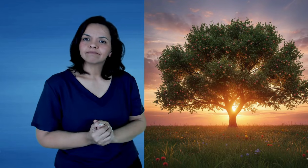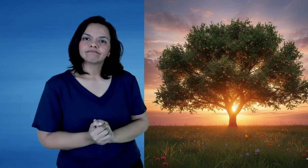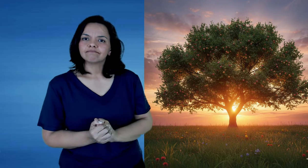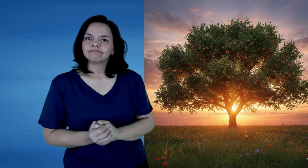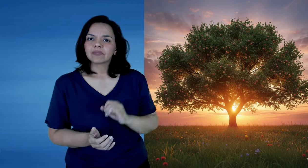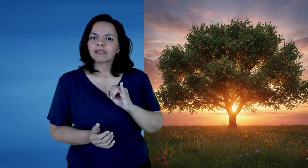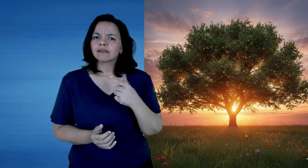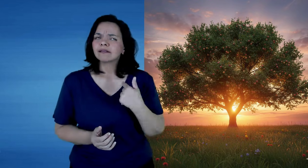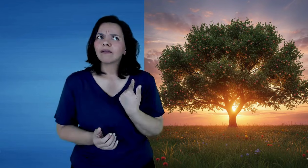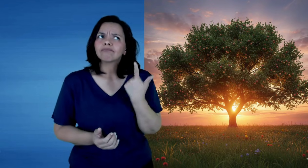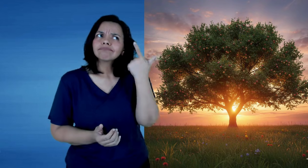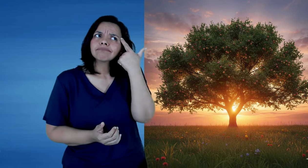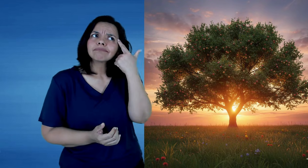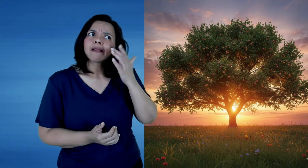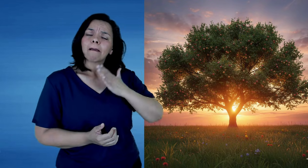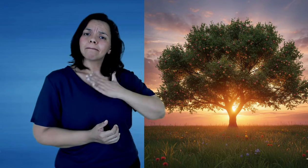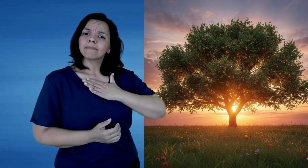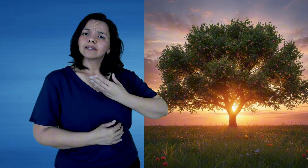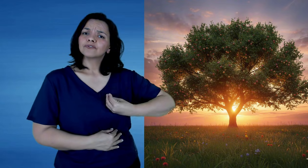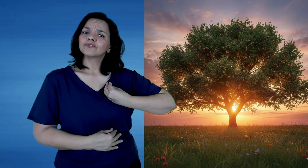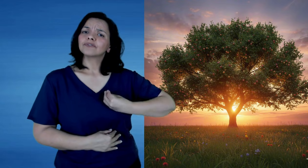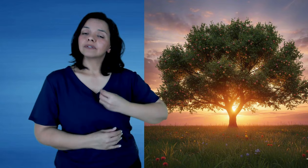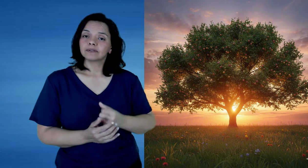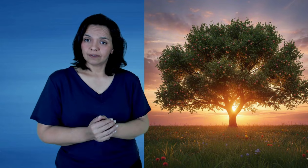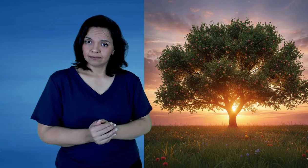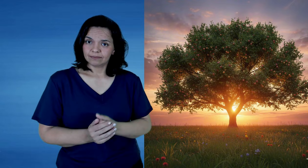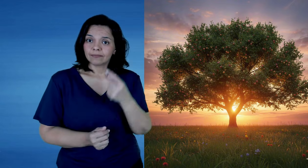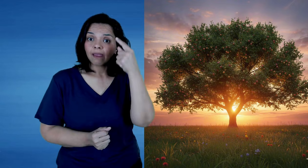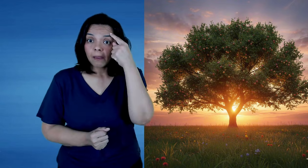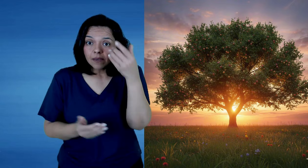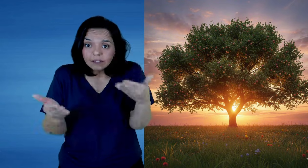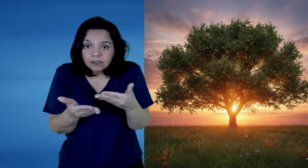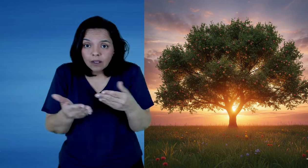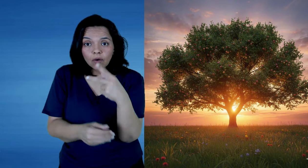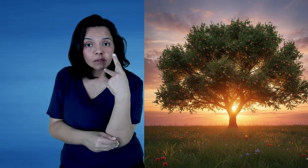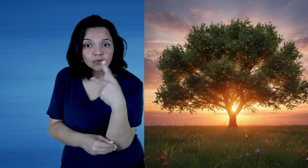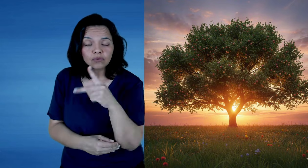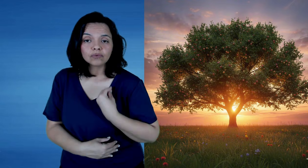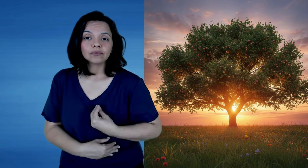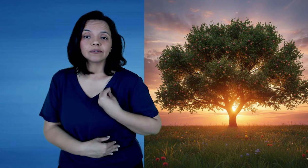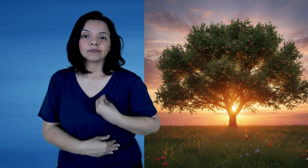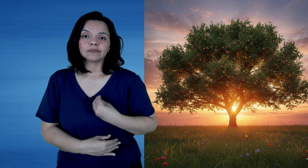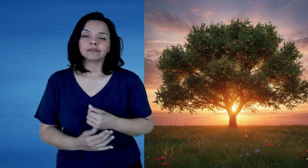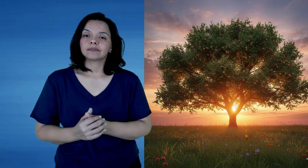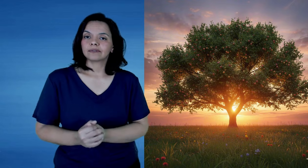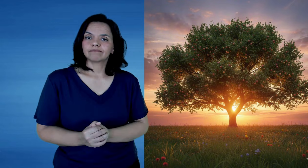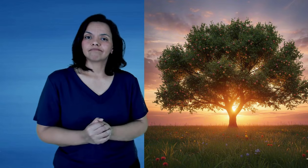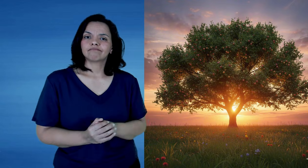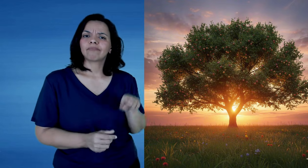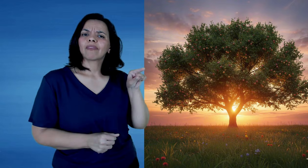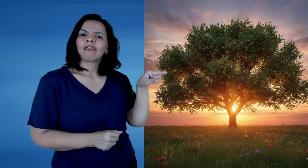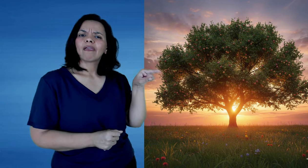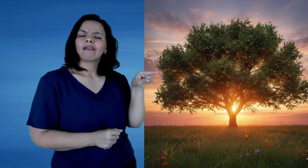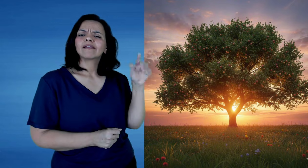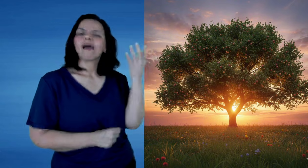árvore? O significado nessa história? O que essa árvore significa na minha vida, na sua vida?